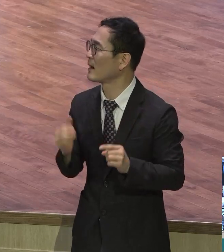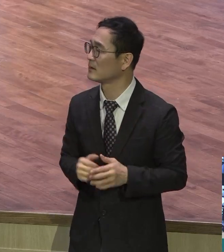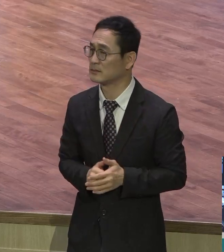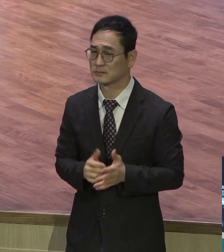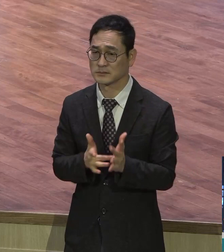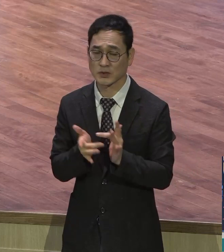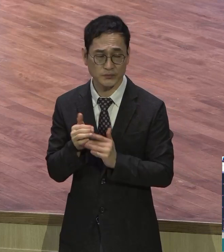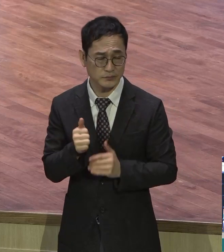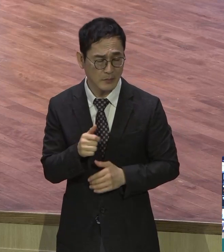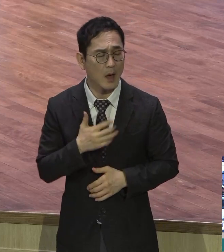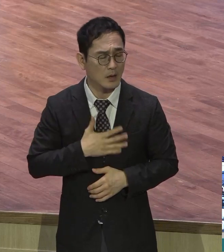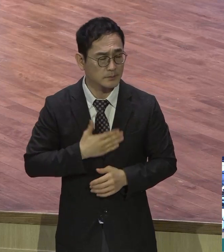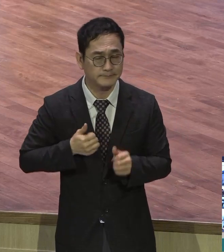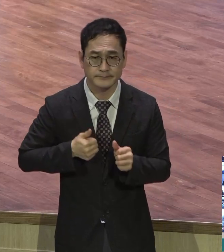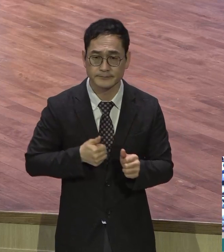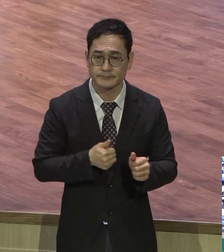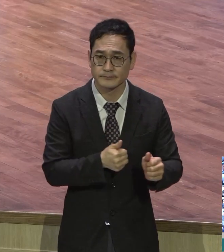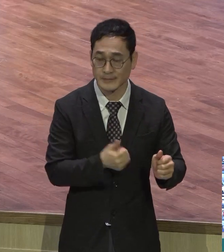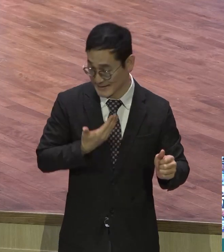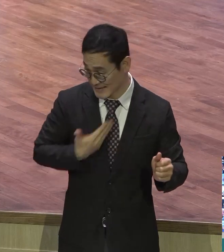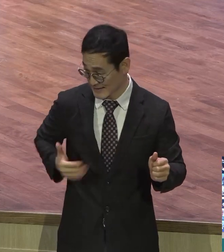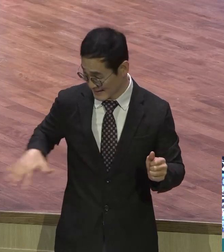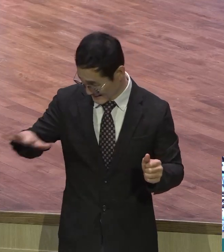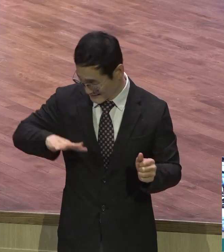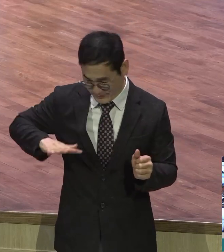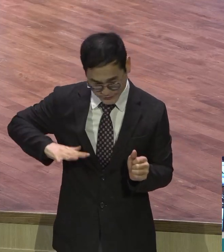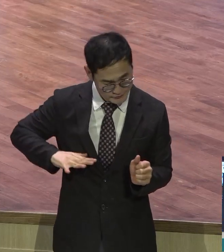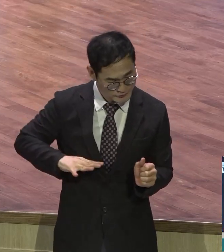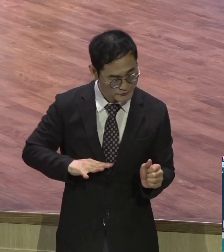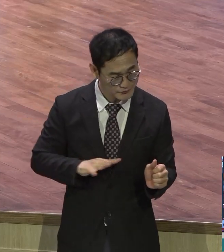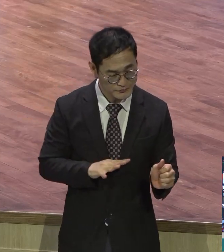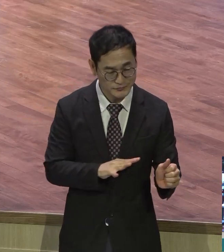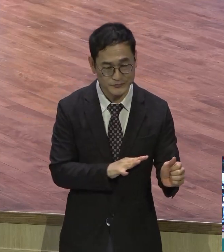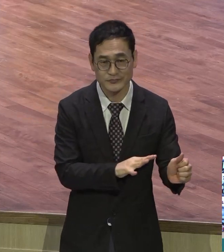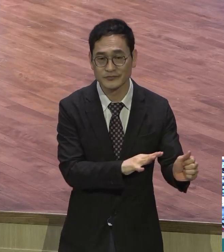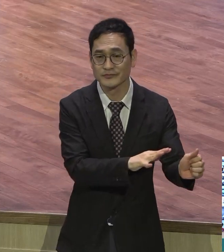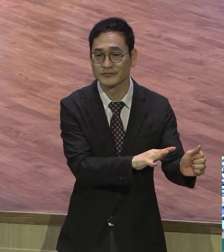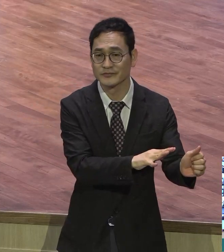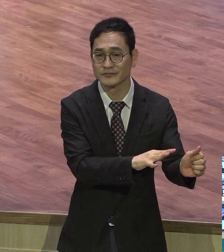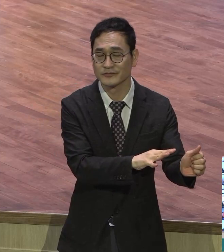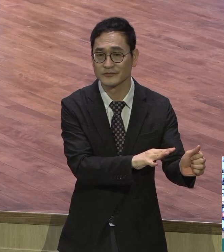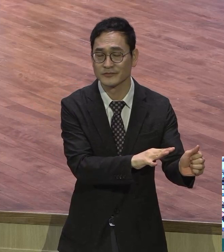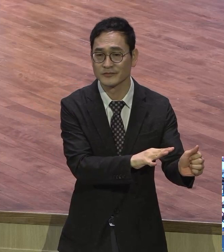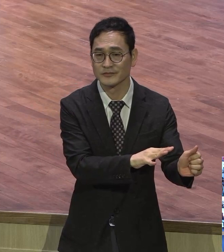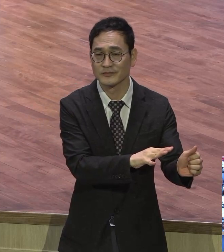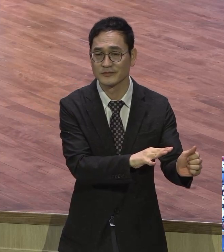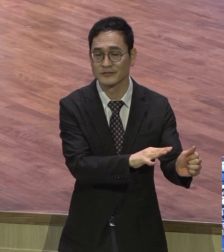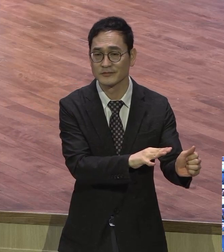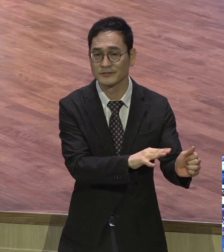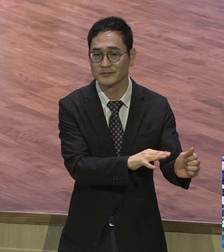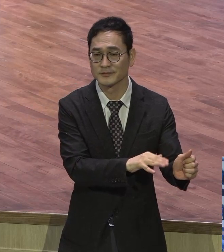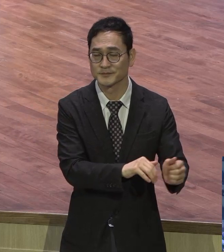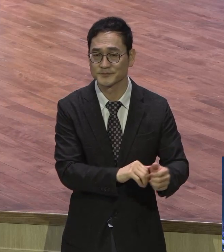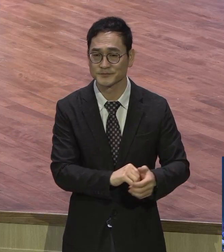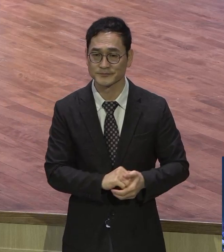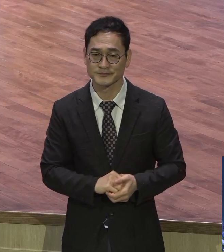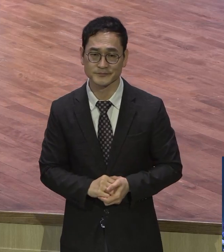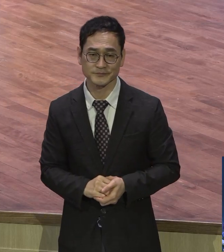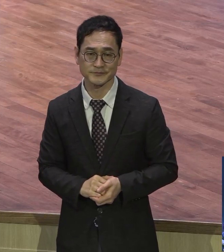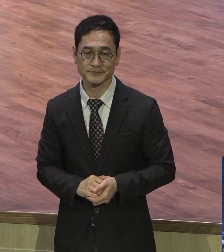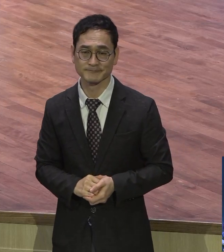일어나 따라가심에 제자들도 가더니 예수님께서 복음시대가